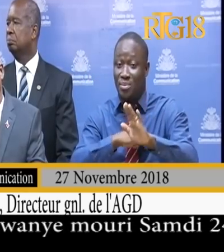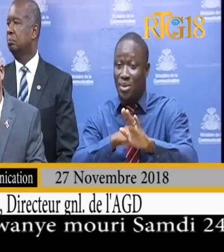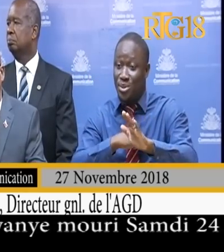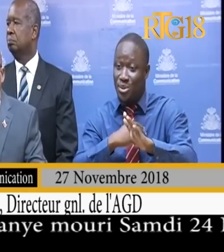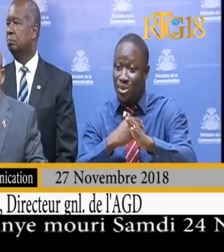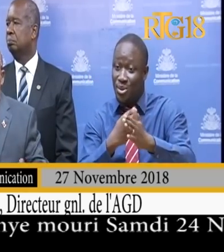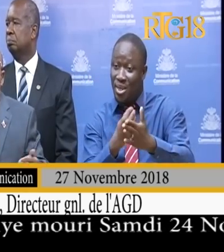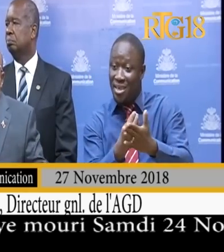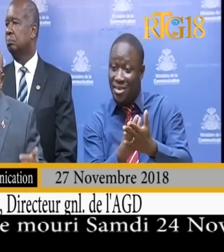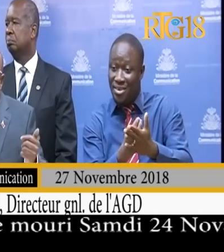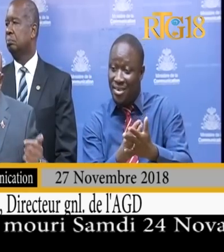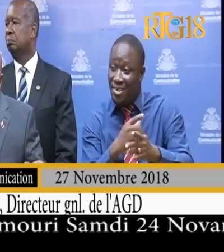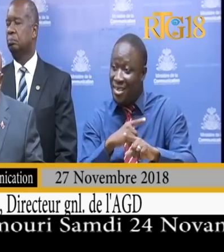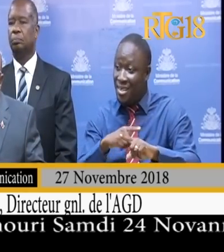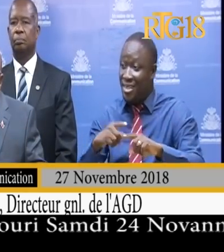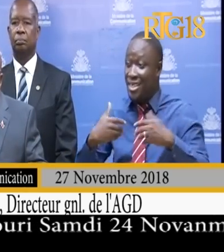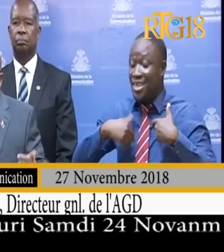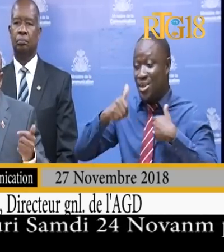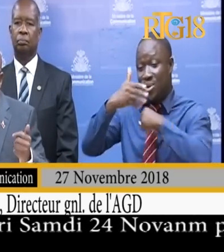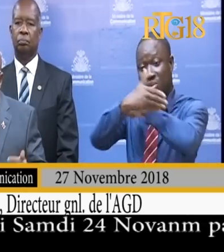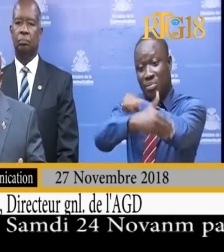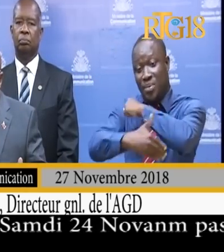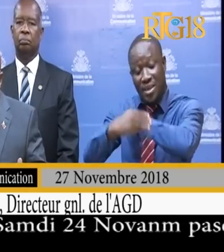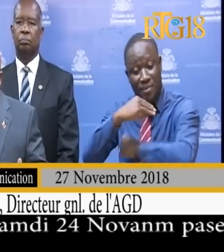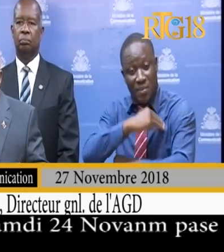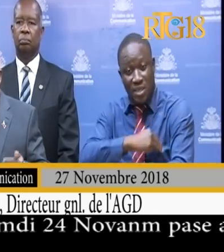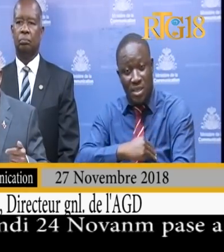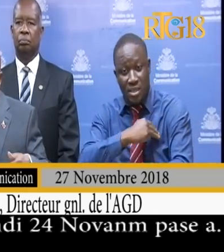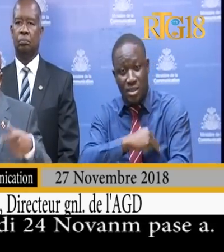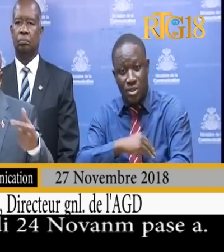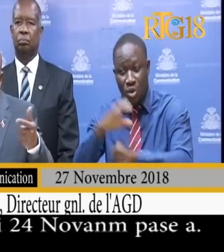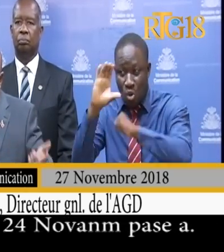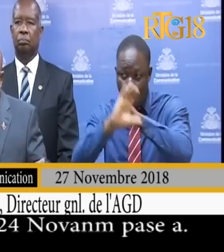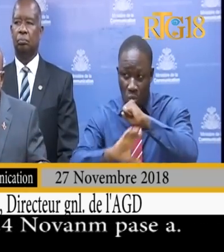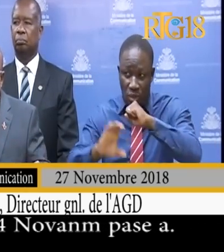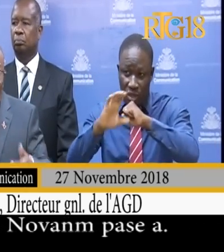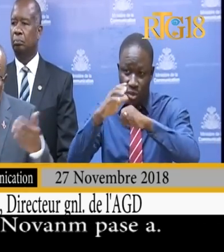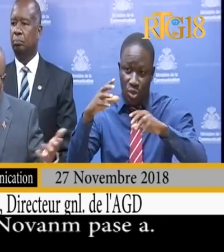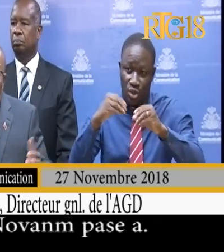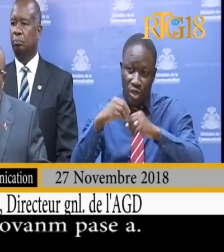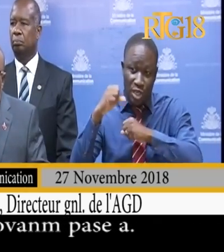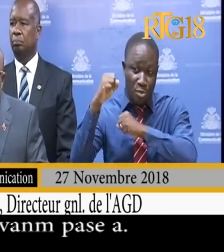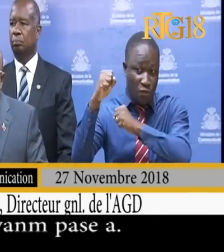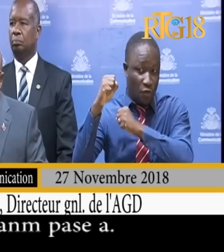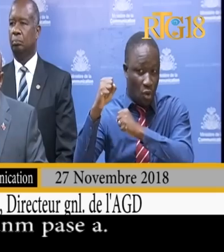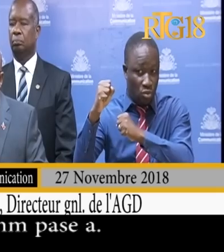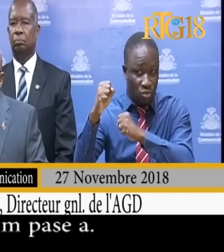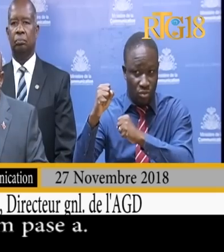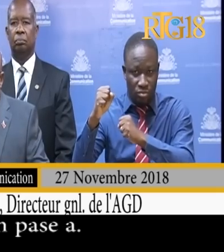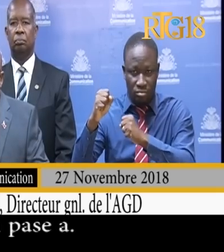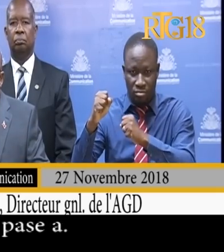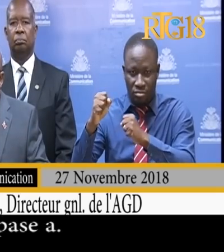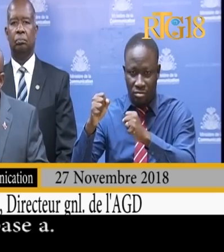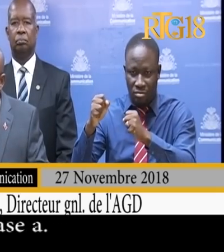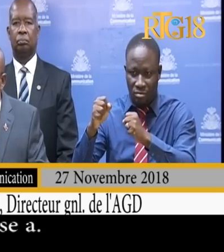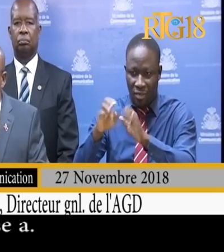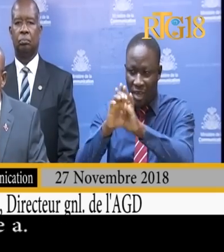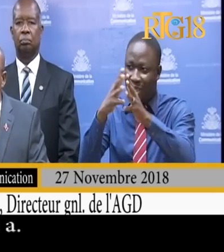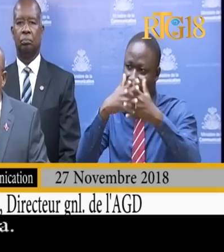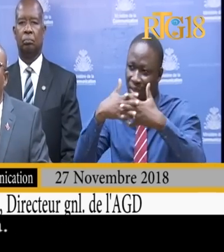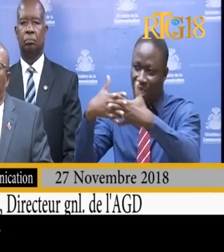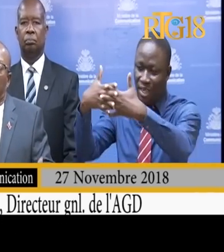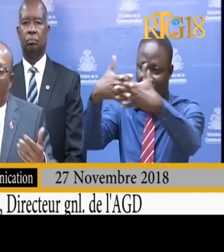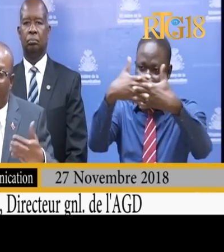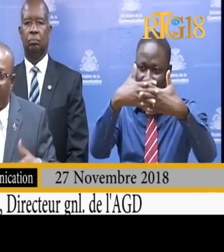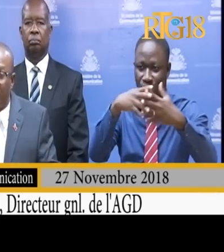dans l'autre pays, une mission de protection plus forte, par exemple, aux Etats-Unis,'est une mission fiscale.